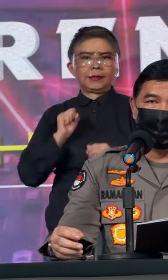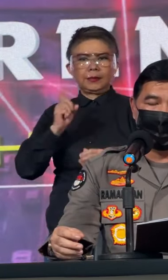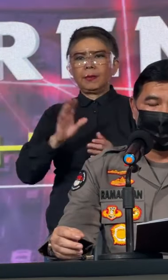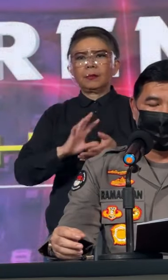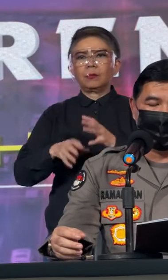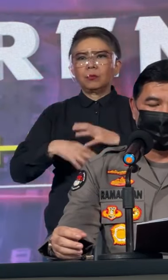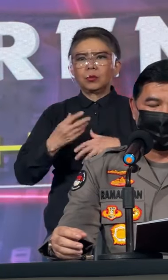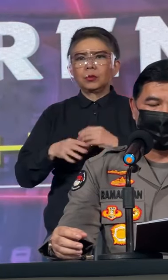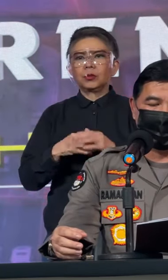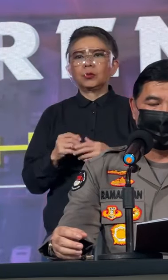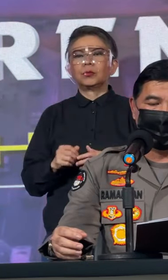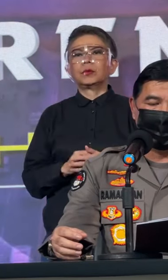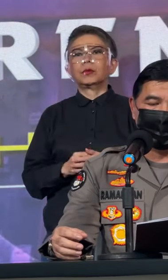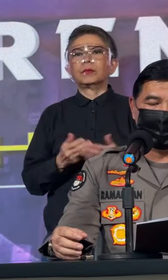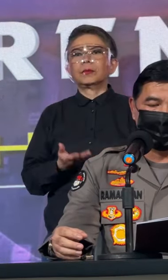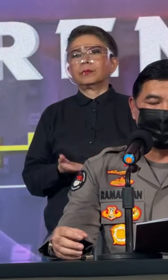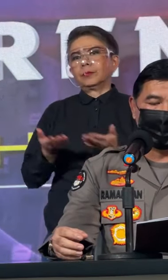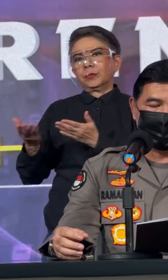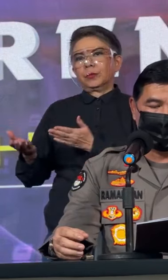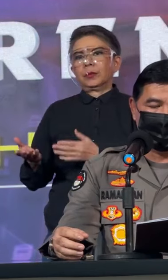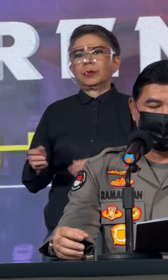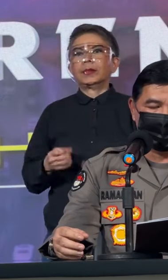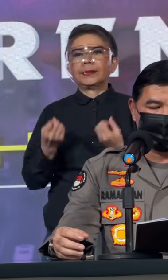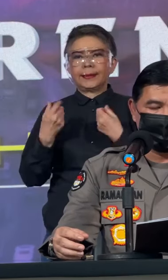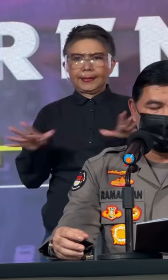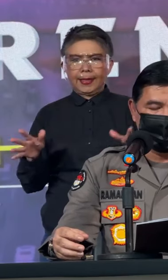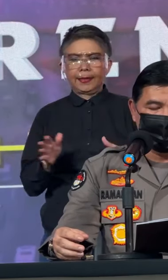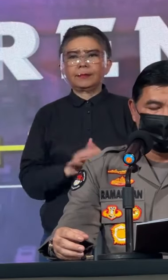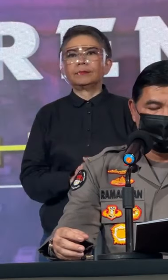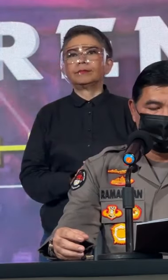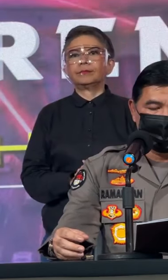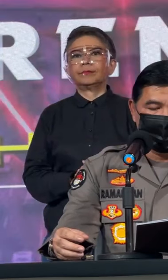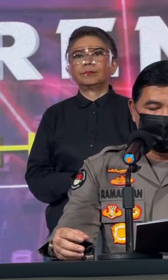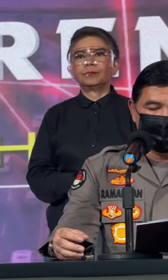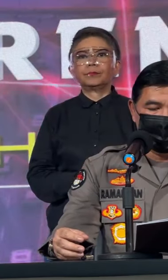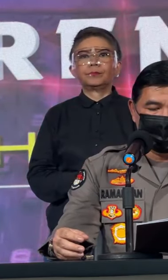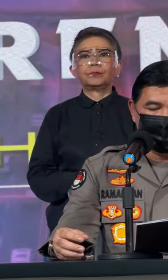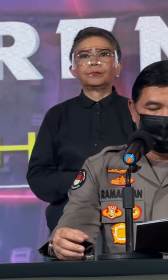memproses guna proses ini dapat tuntas ya.